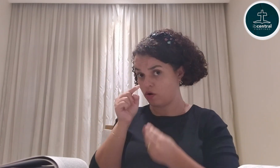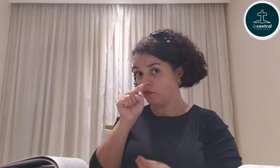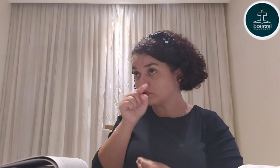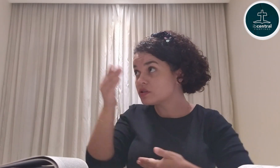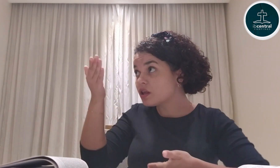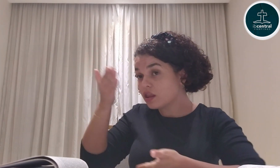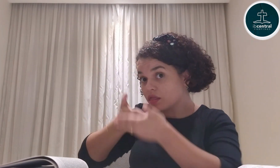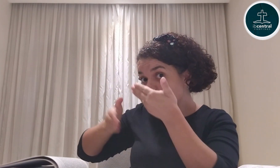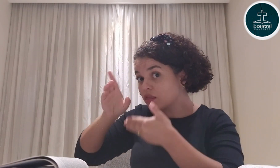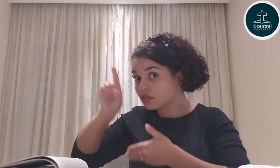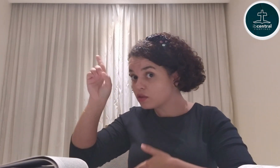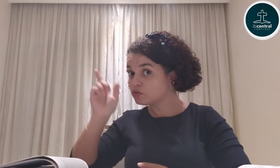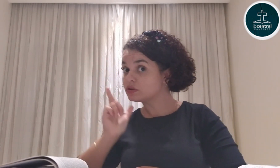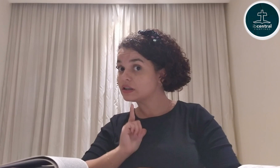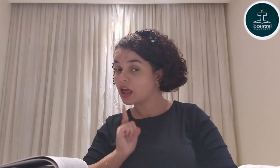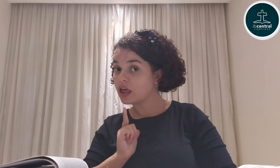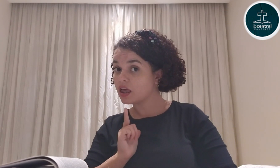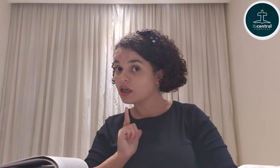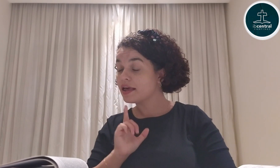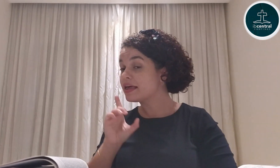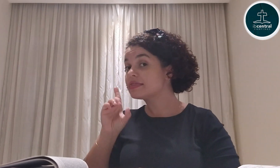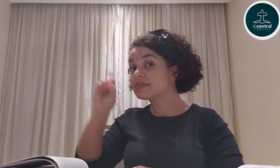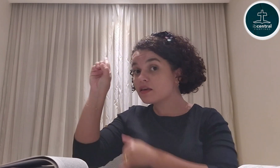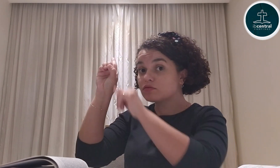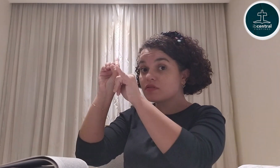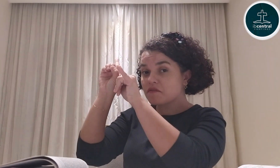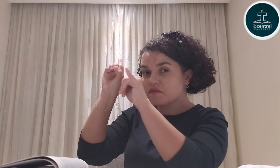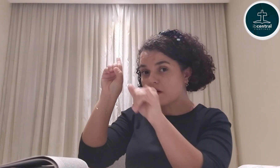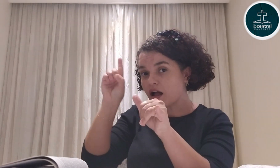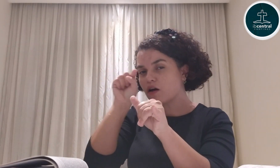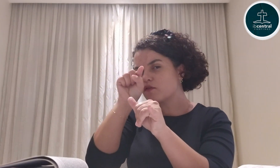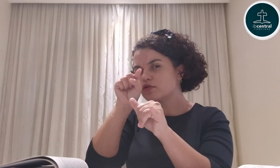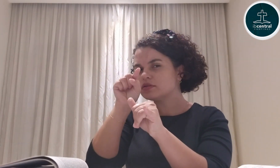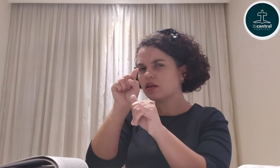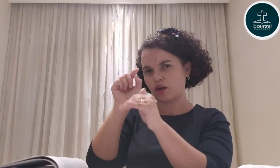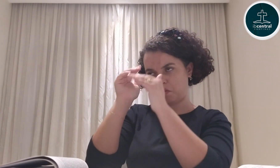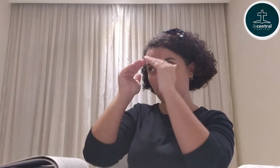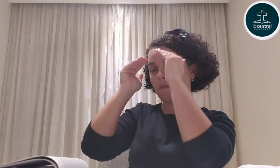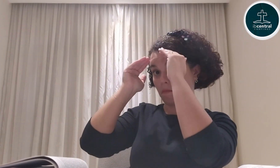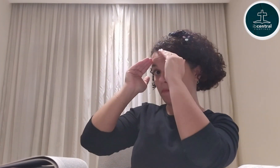O seu relacionamento com Deus, como está? Você tem um relacionamento com Deus?